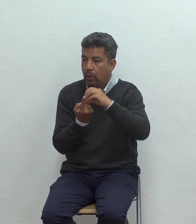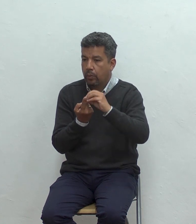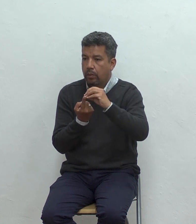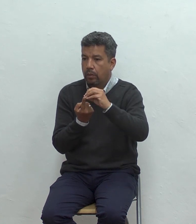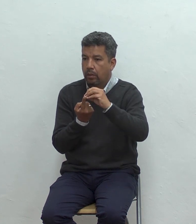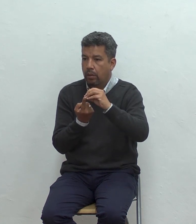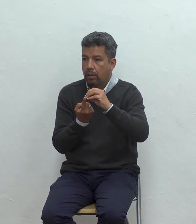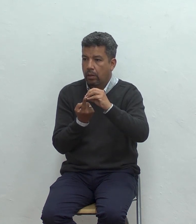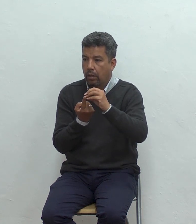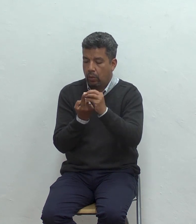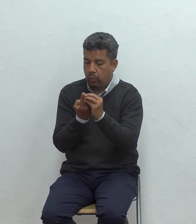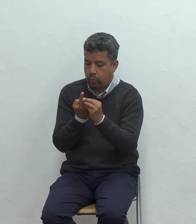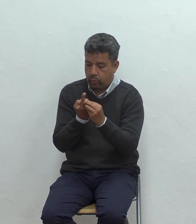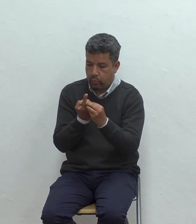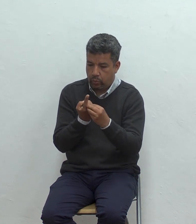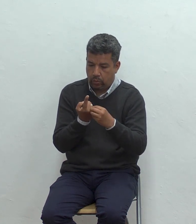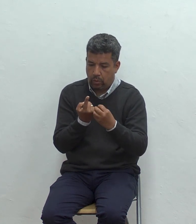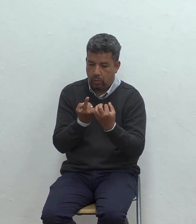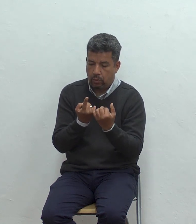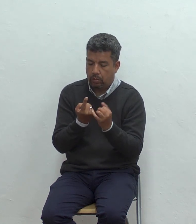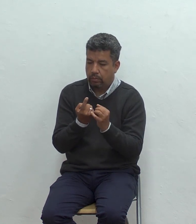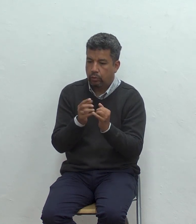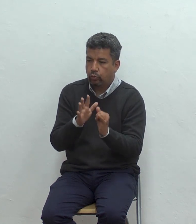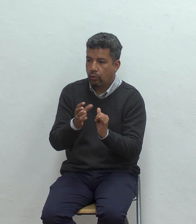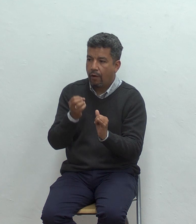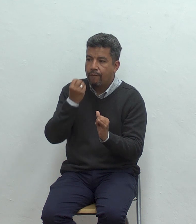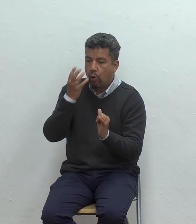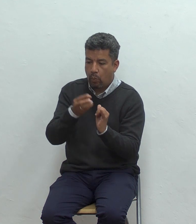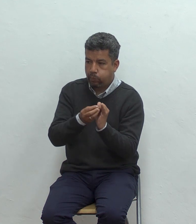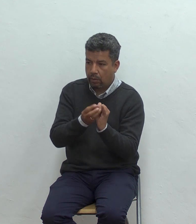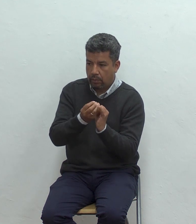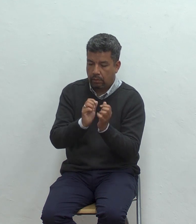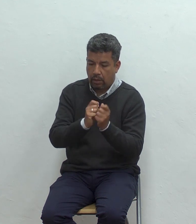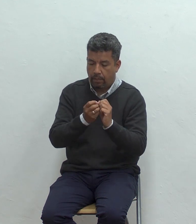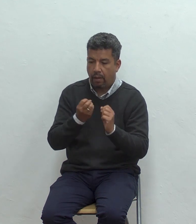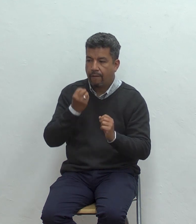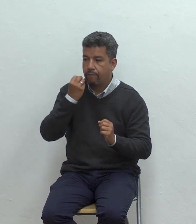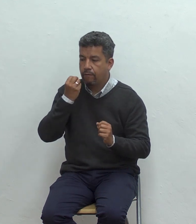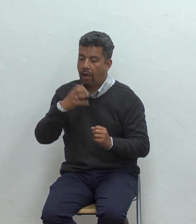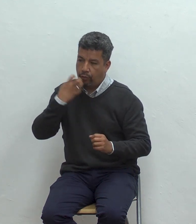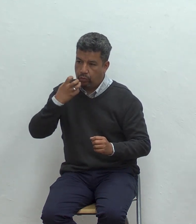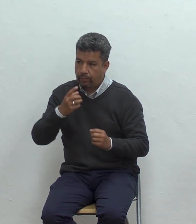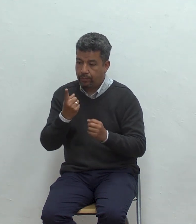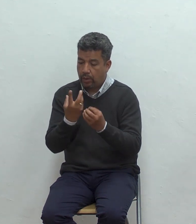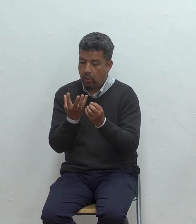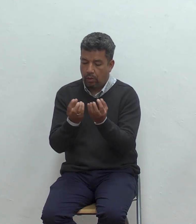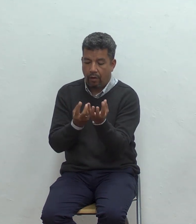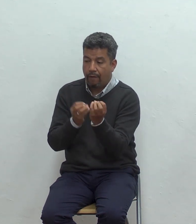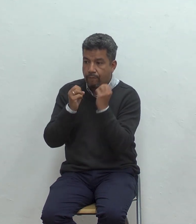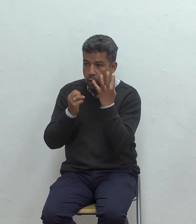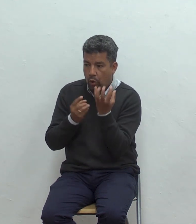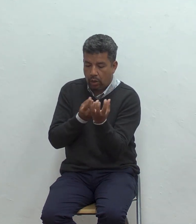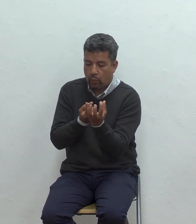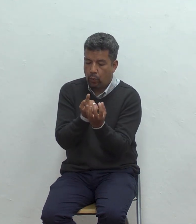viaja hasta el ovario de la fruta, de la flor, y entonces se da la fruta. Ese pistilo es ese